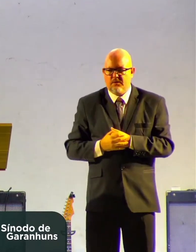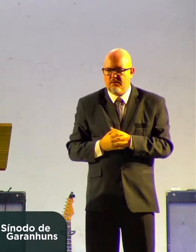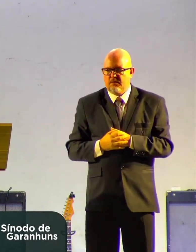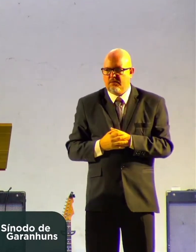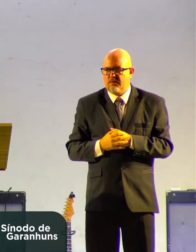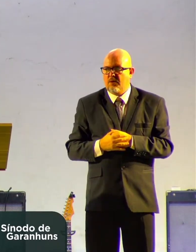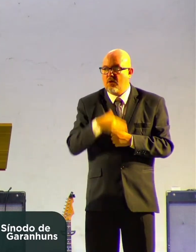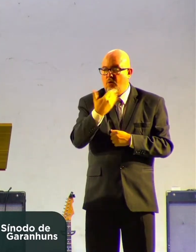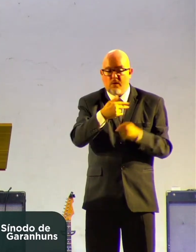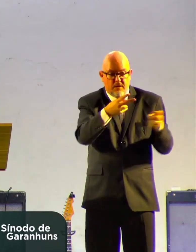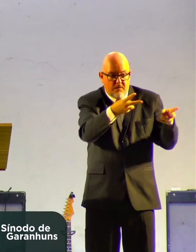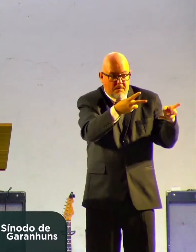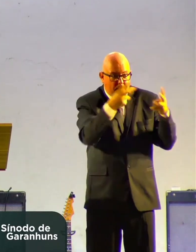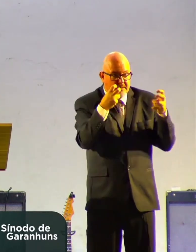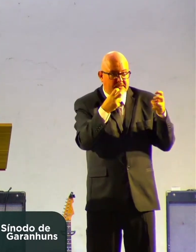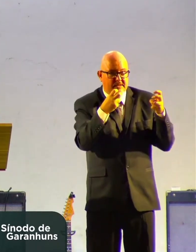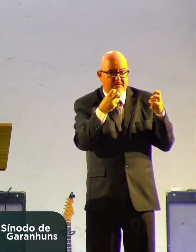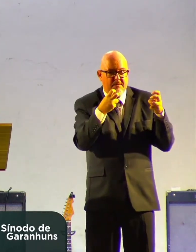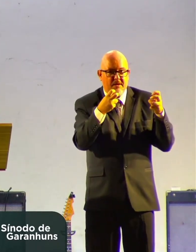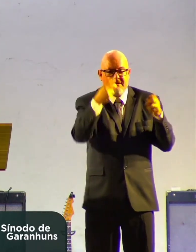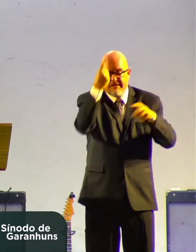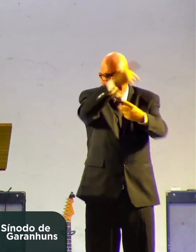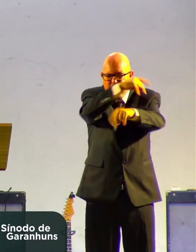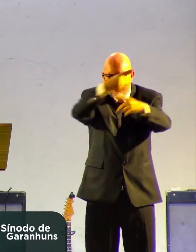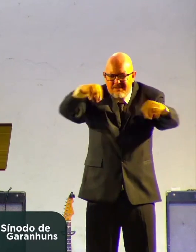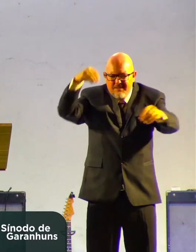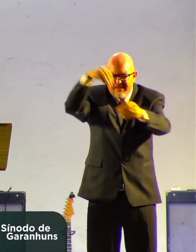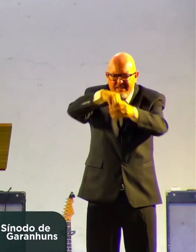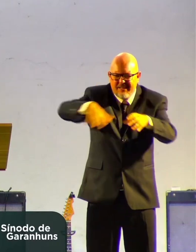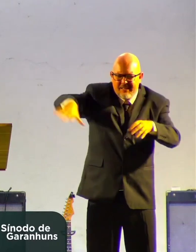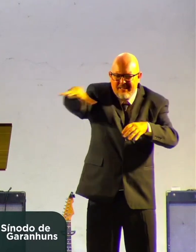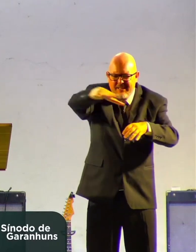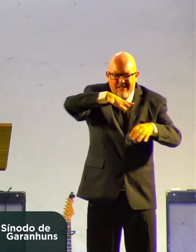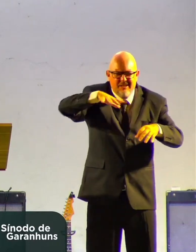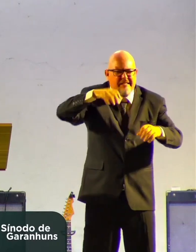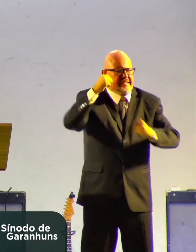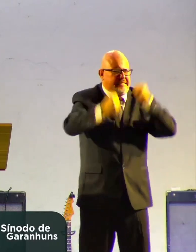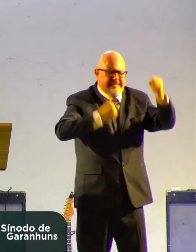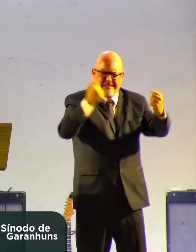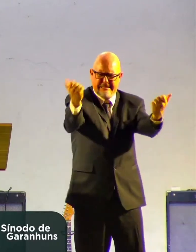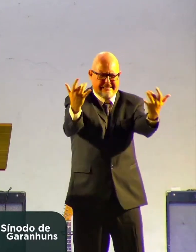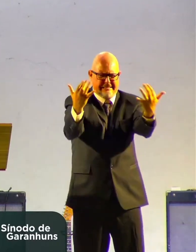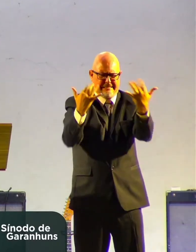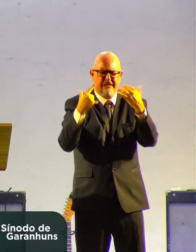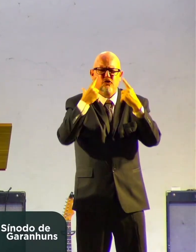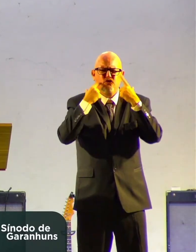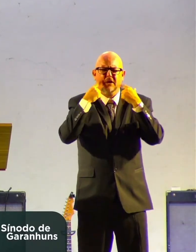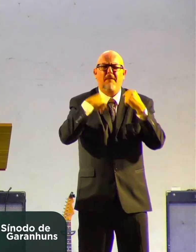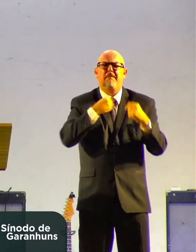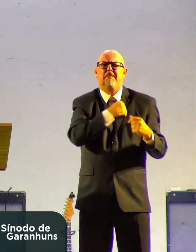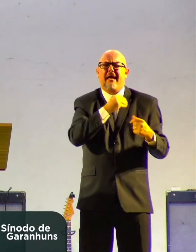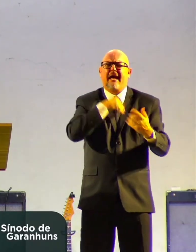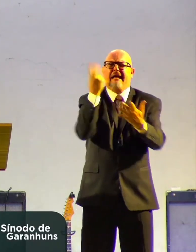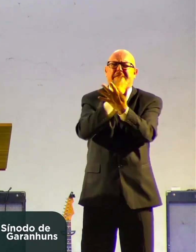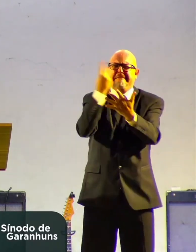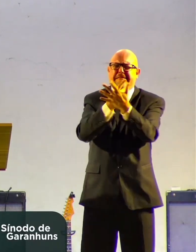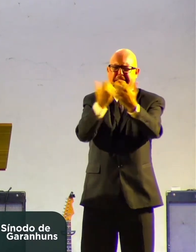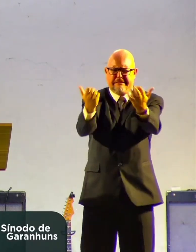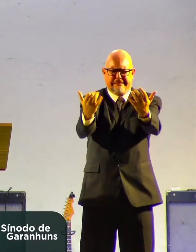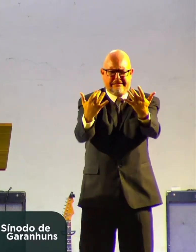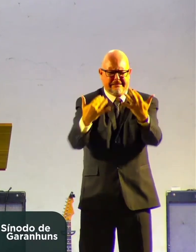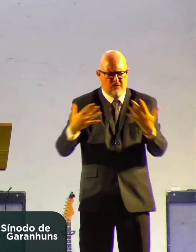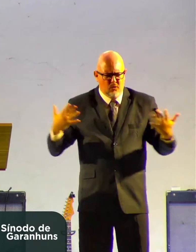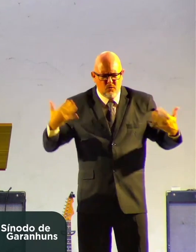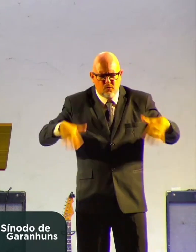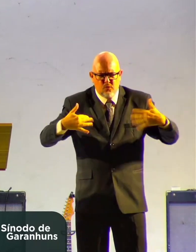Quando eles perceberam, os feiticeiros da região vinham correndo, chorando, confessando os seus pecados. Quando